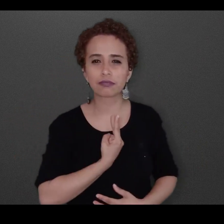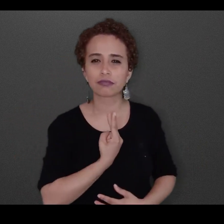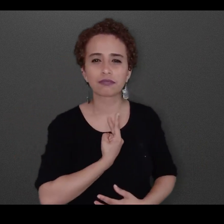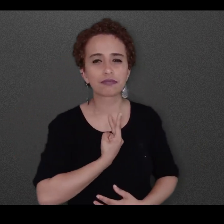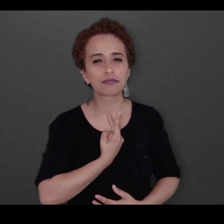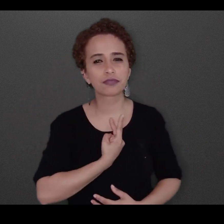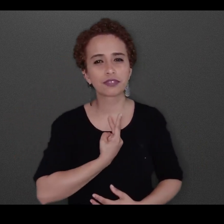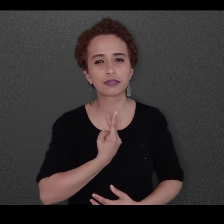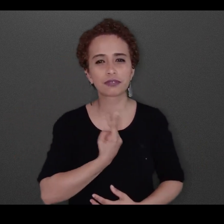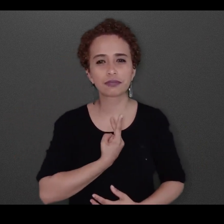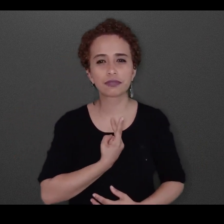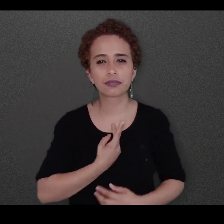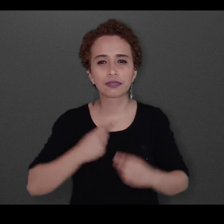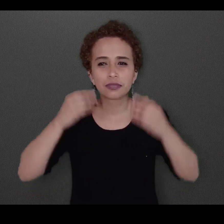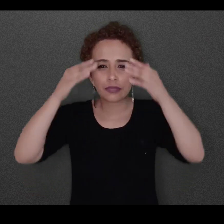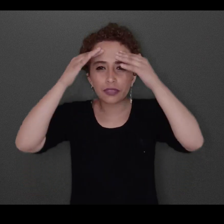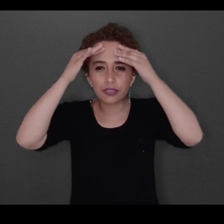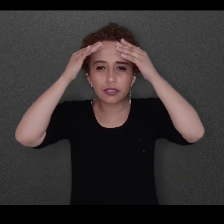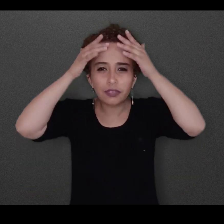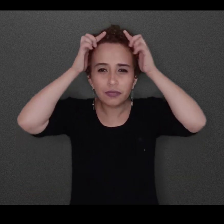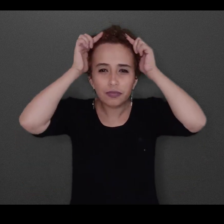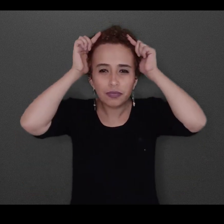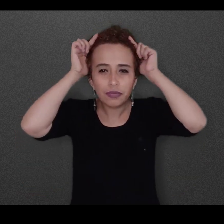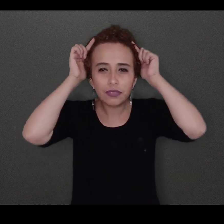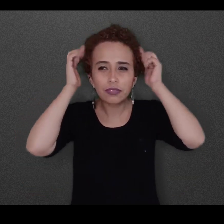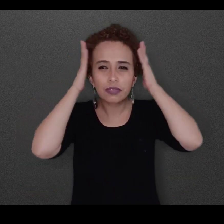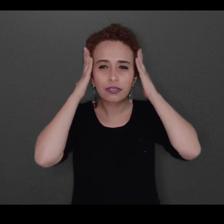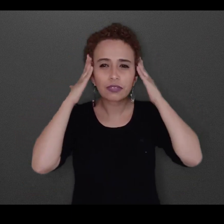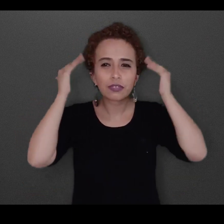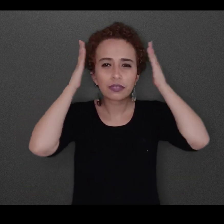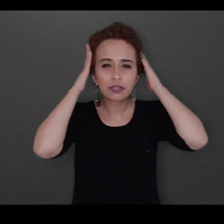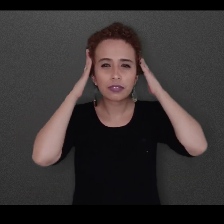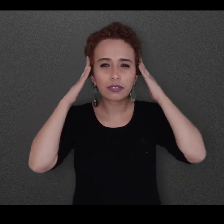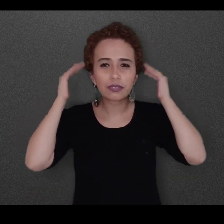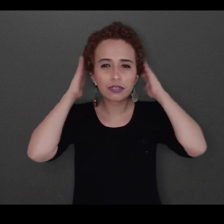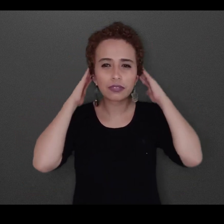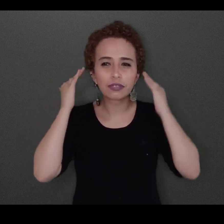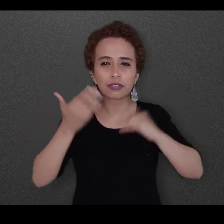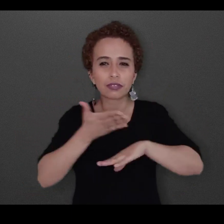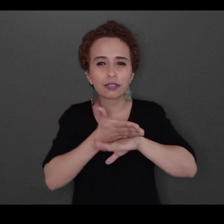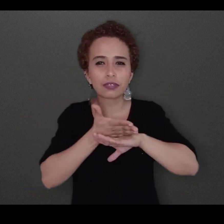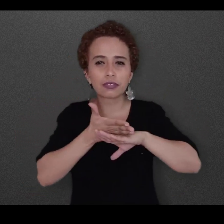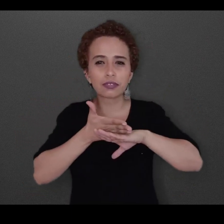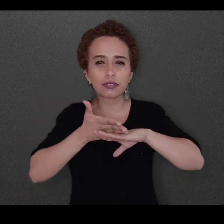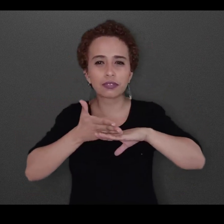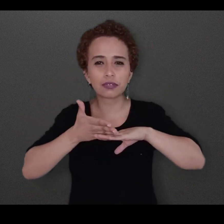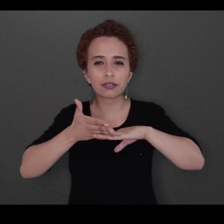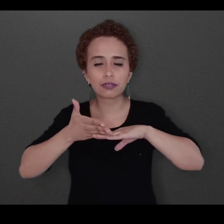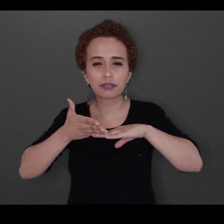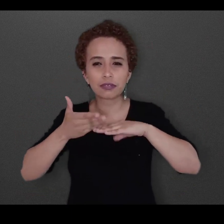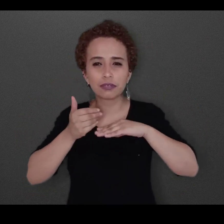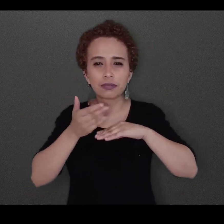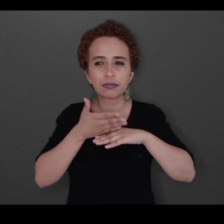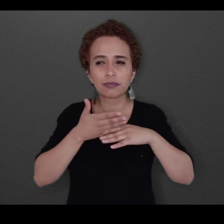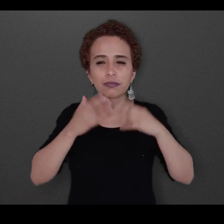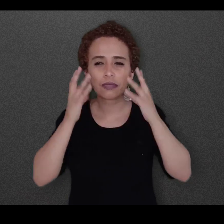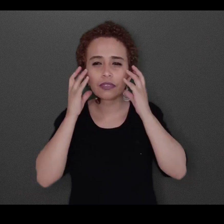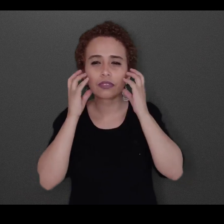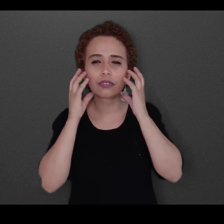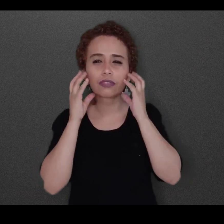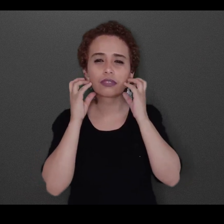pretos, curtos, quase raspados, com laterais grisalhas, barba